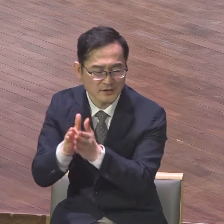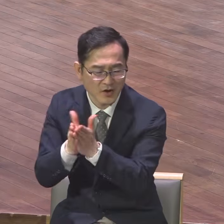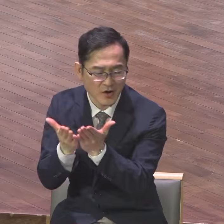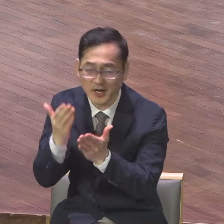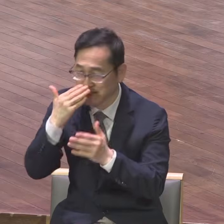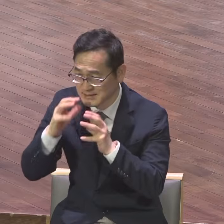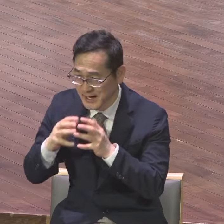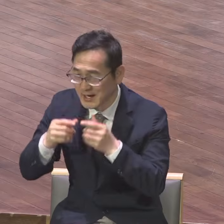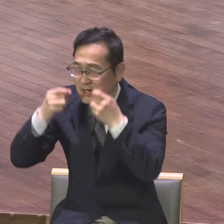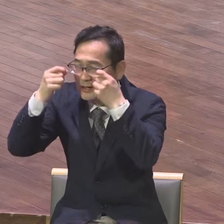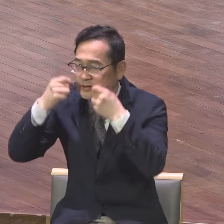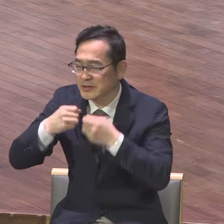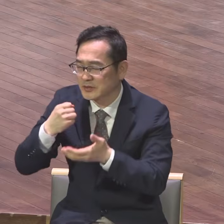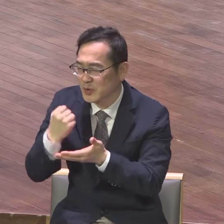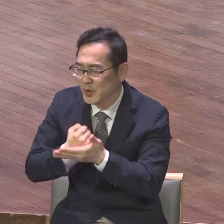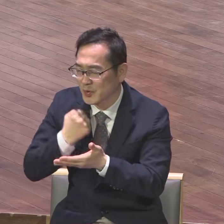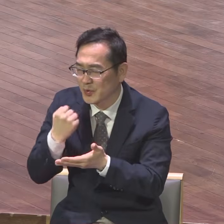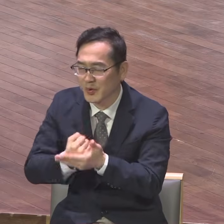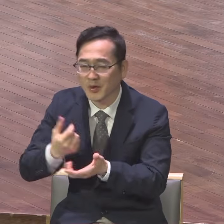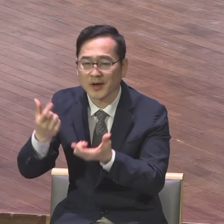에가서는 이스라엘